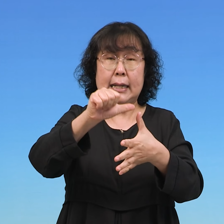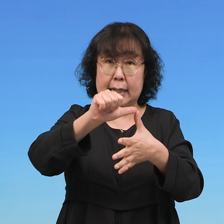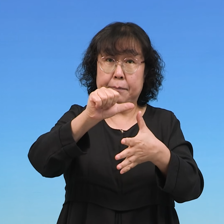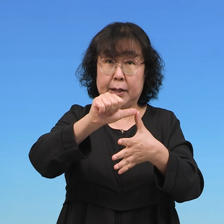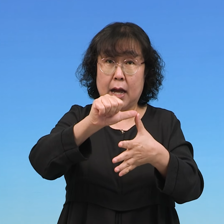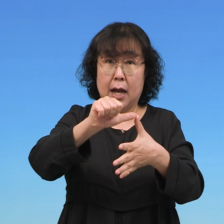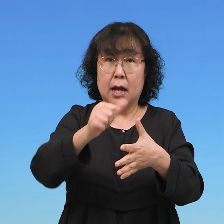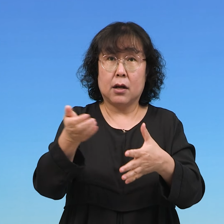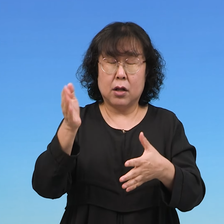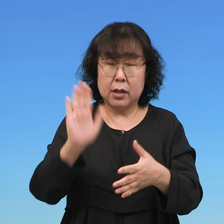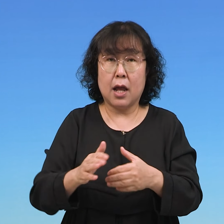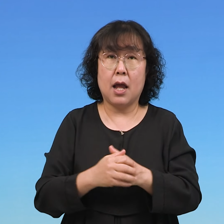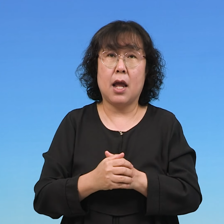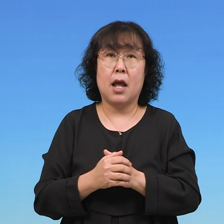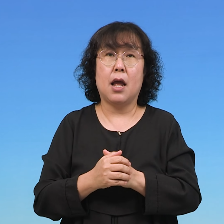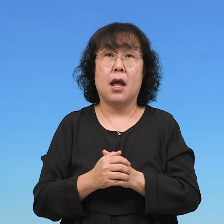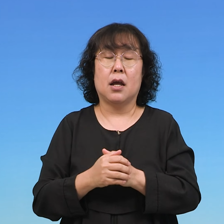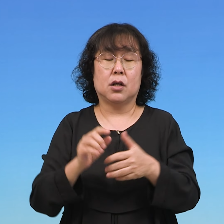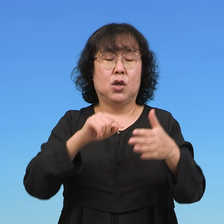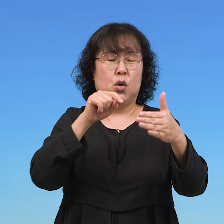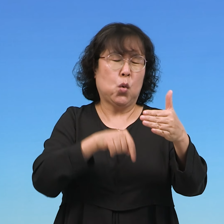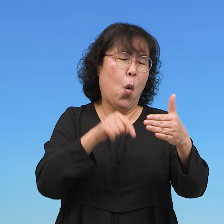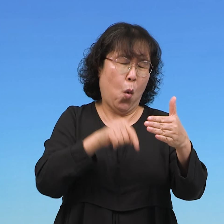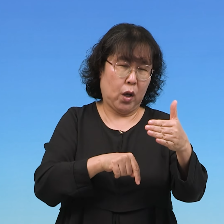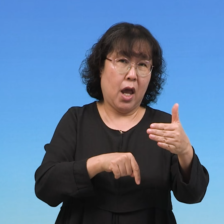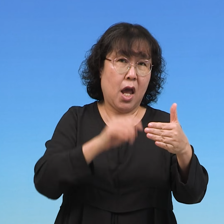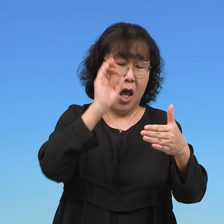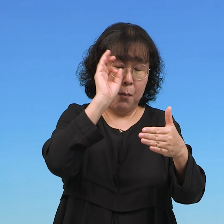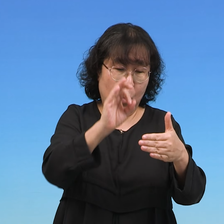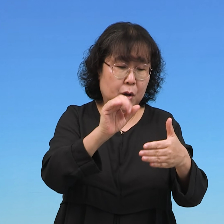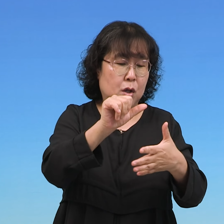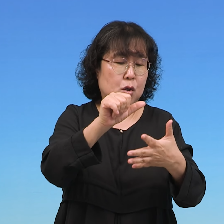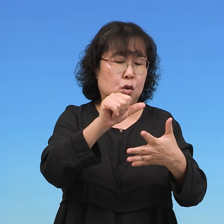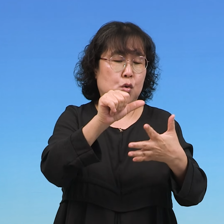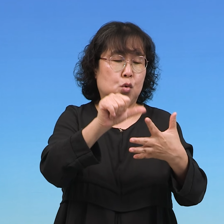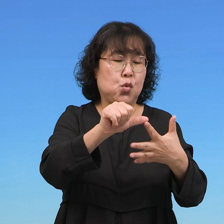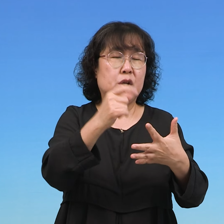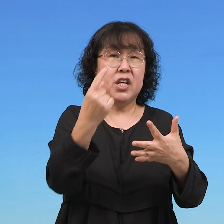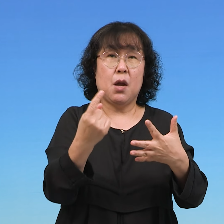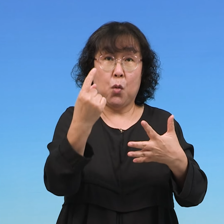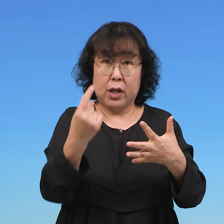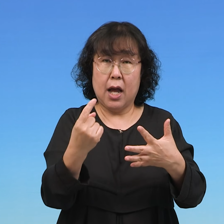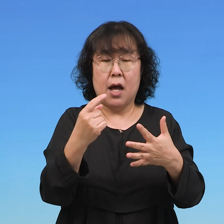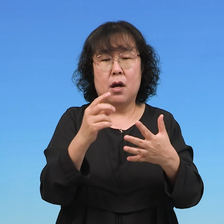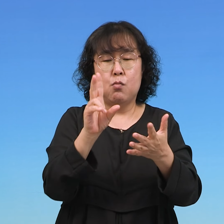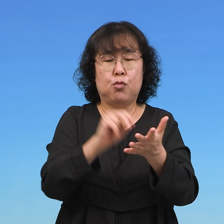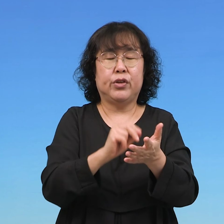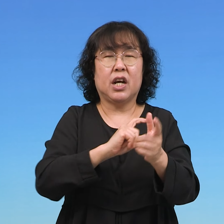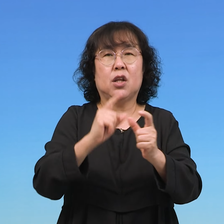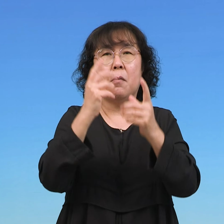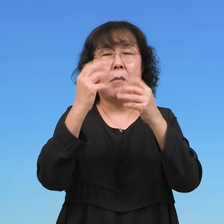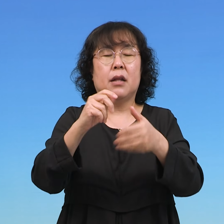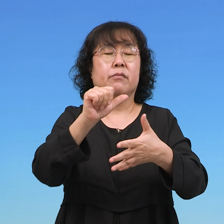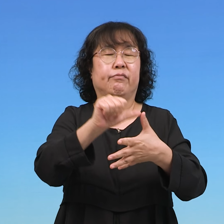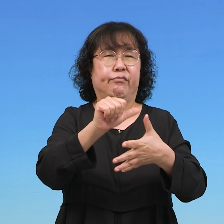아들이 큰아들인데, 사실은요 깊이 들어가 보면은 둘째보다 더 문제가 많은 게 이 큰아들이에요.